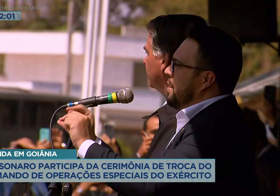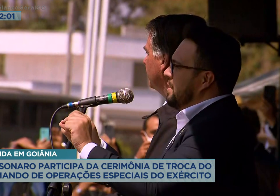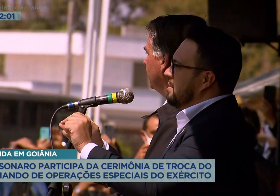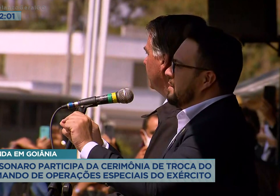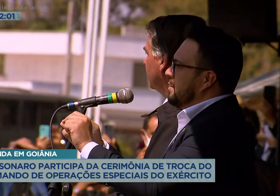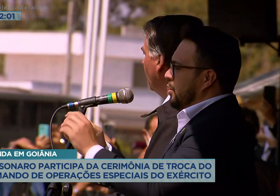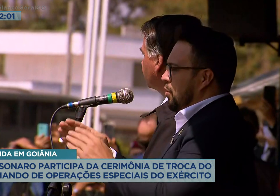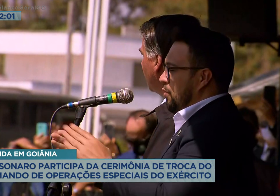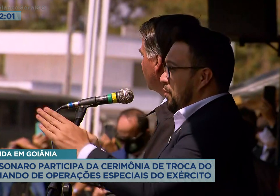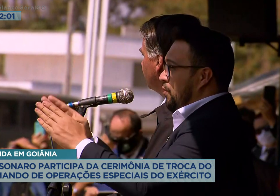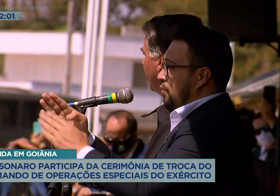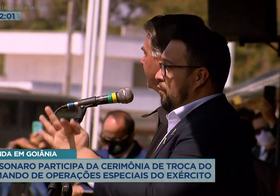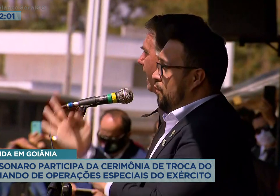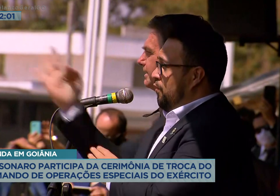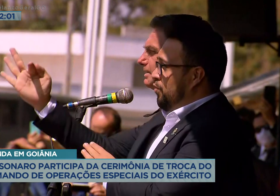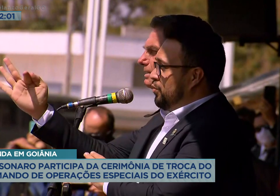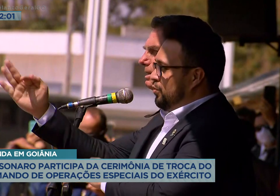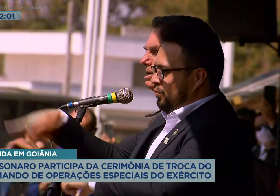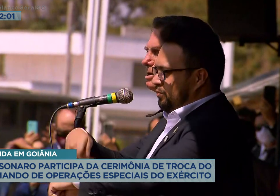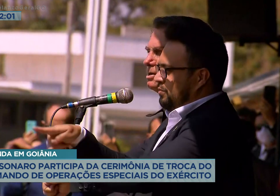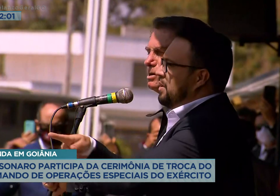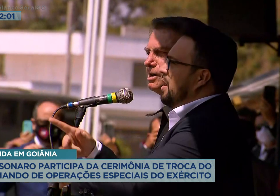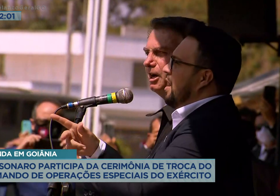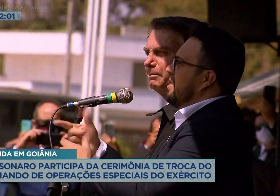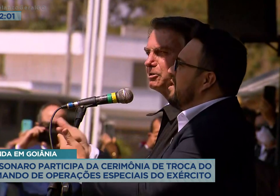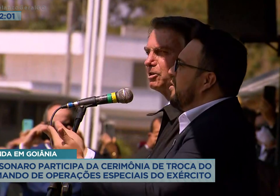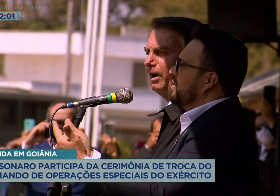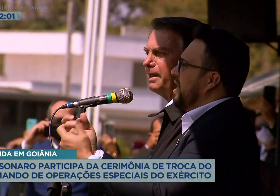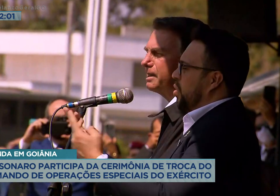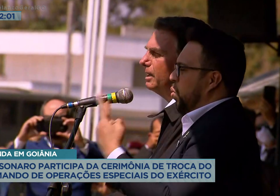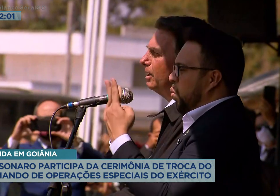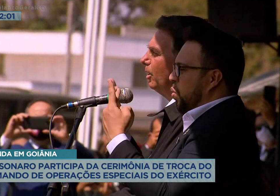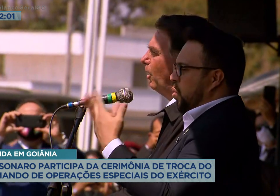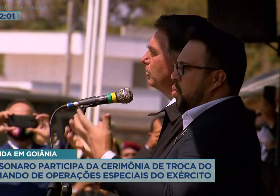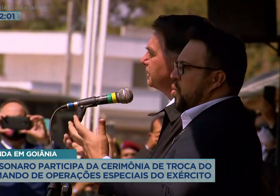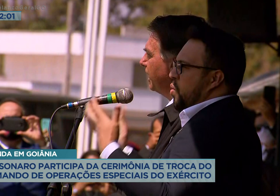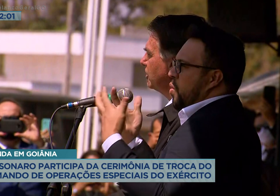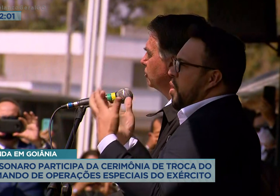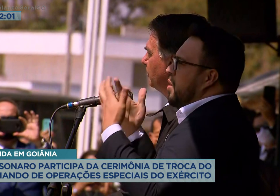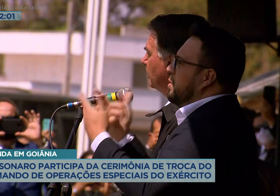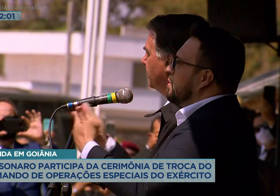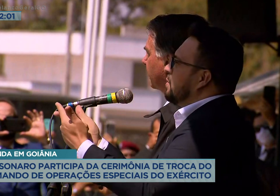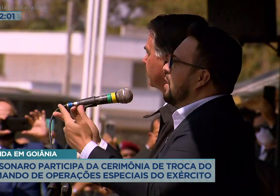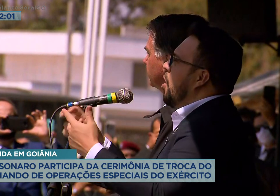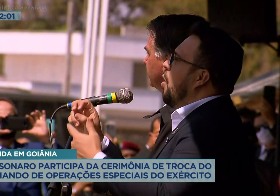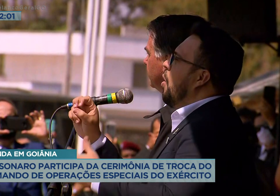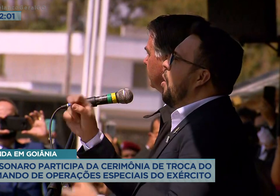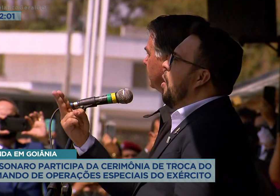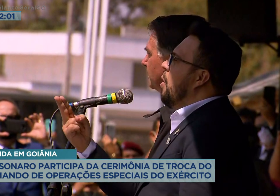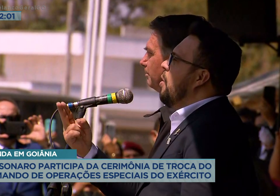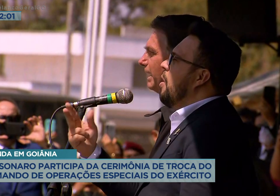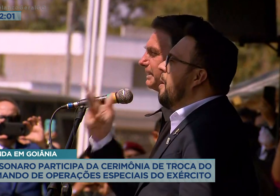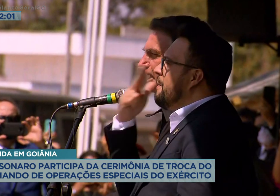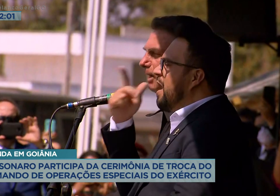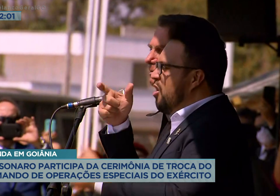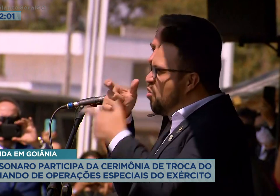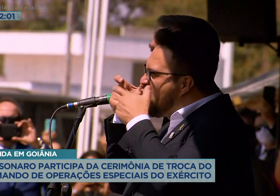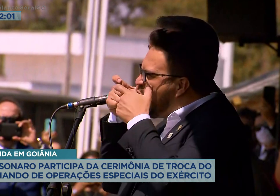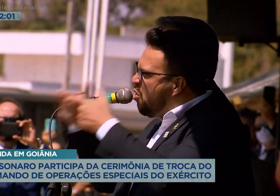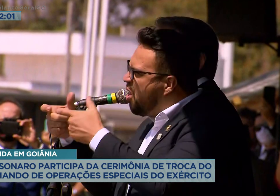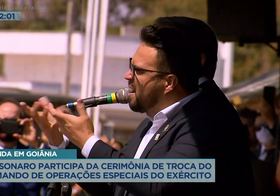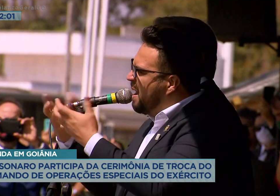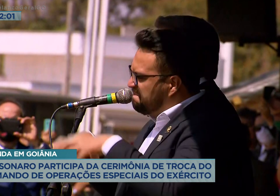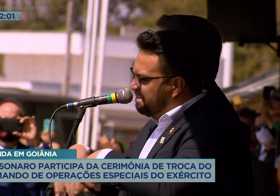nação. Não temos vaidades, ambições ou sede do poder, mas